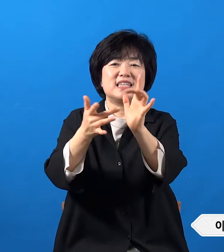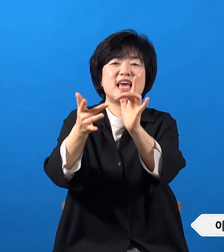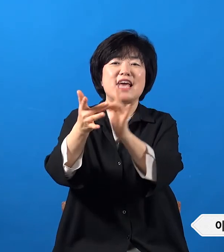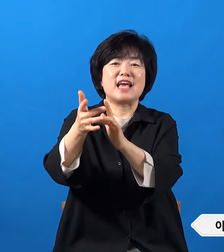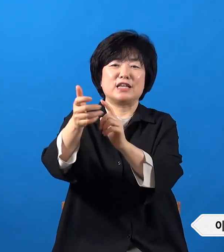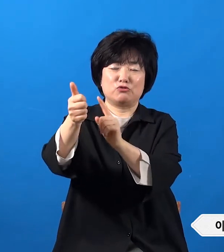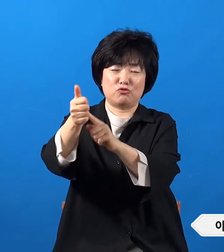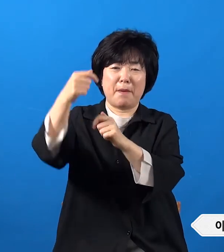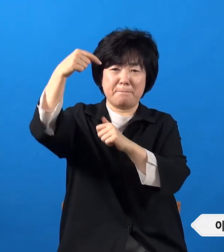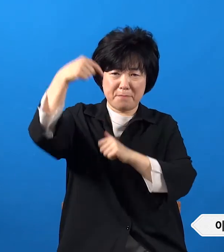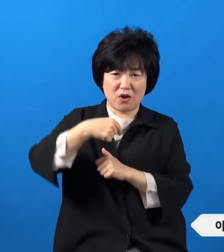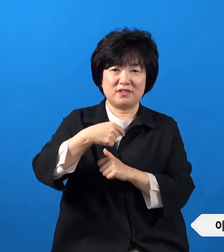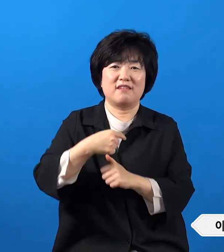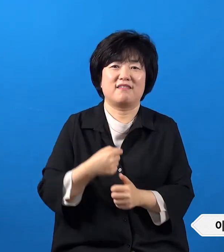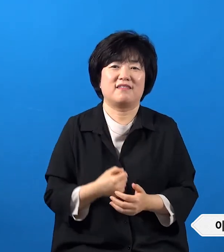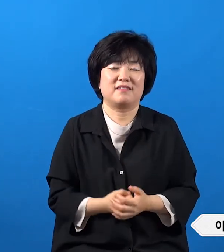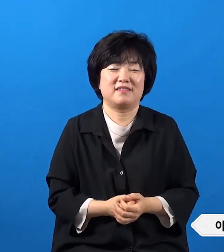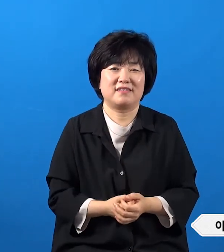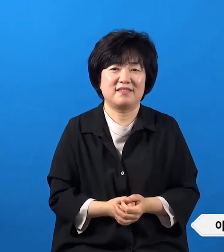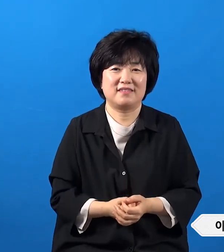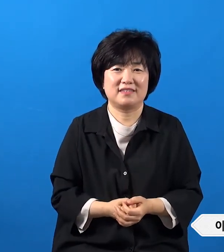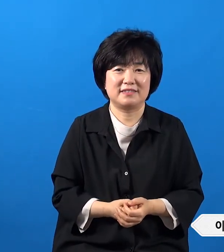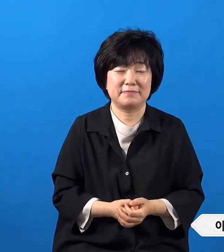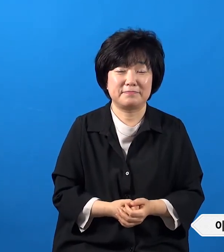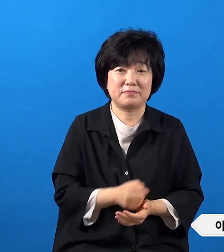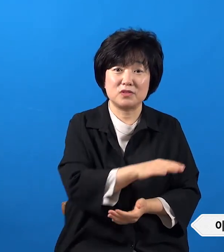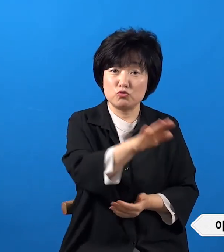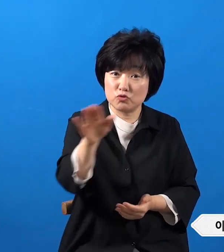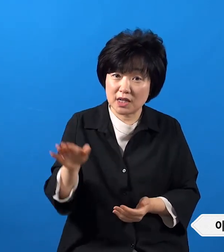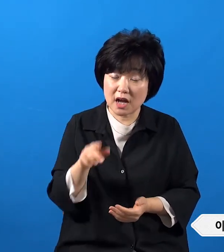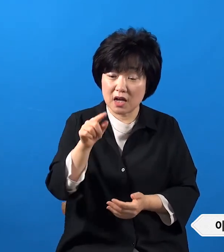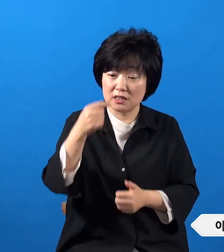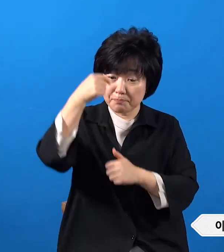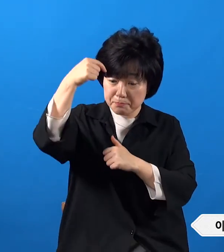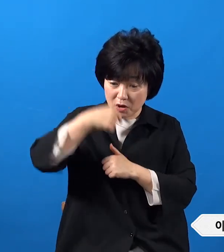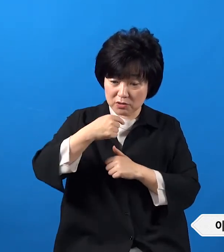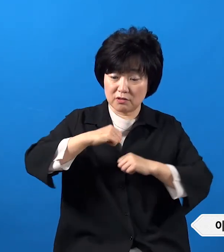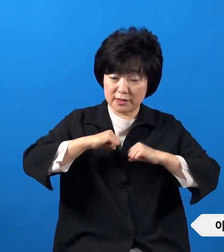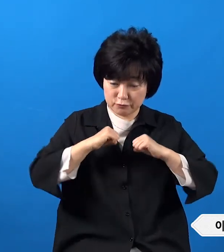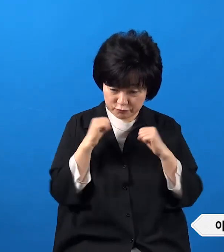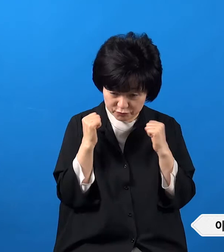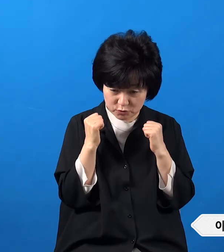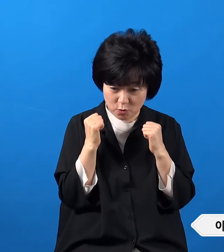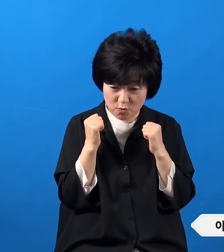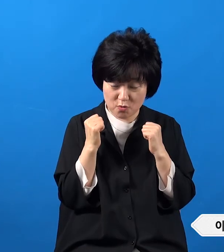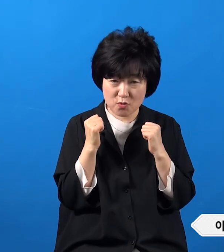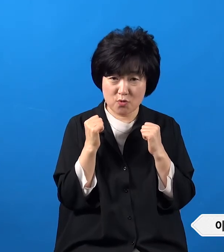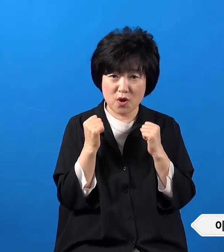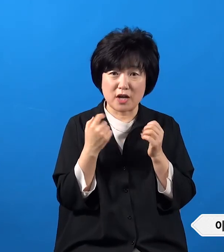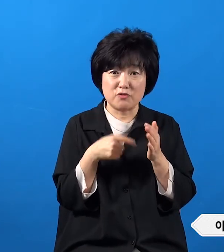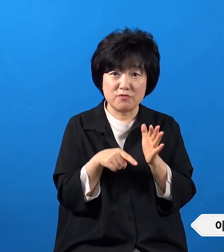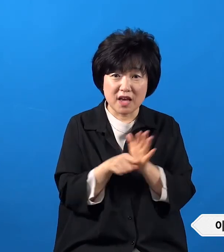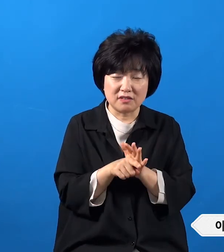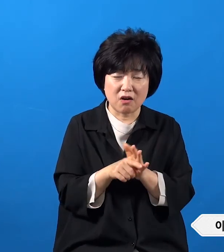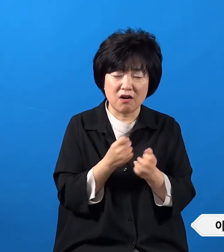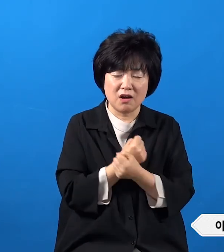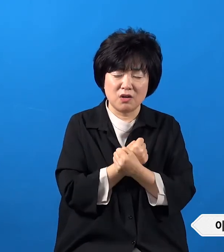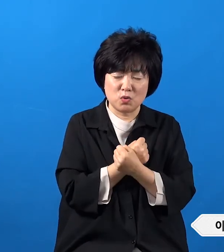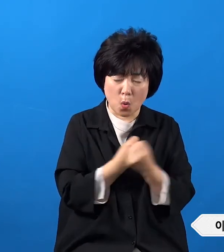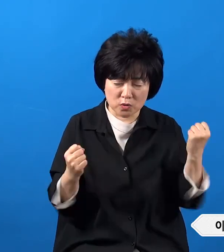예수 그리스도의 명령이십니다. 그러므로 우리가 이 명령에 순종하기 위해서는 용서라는